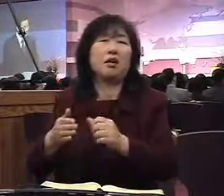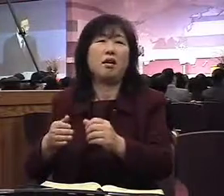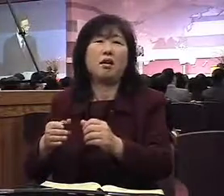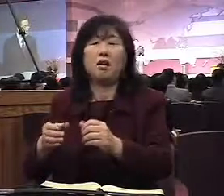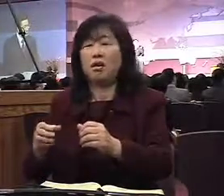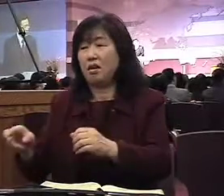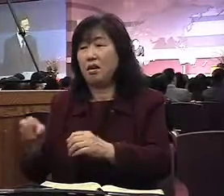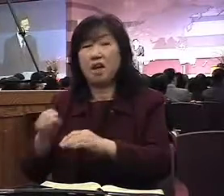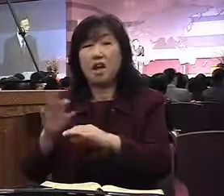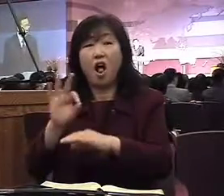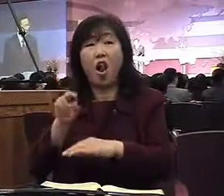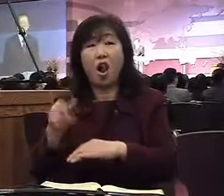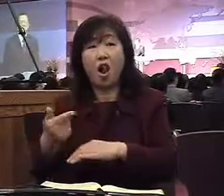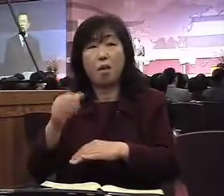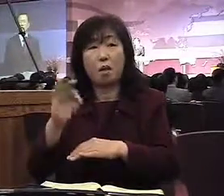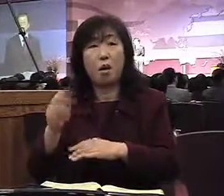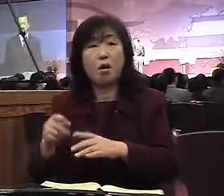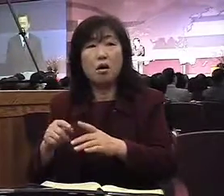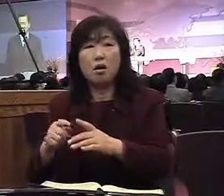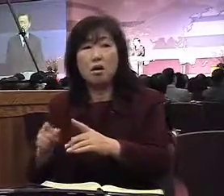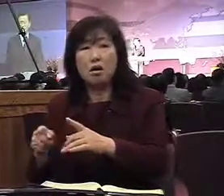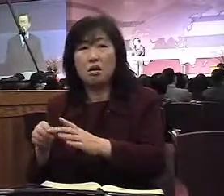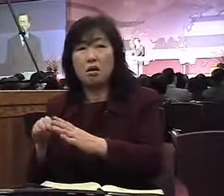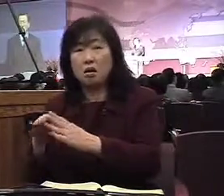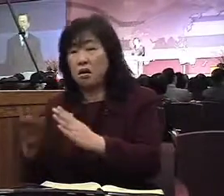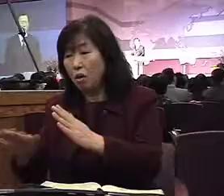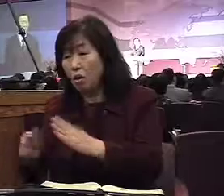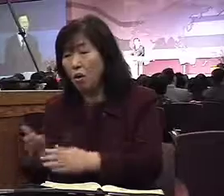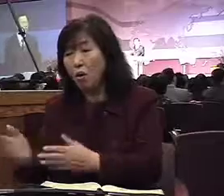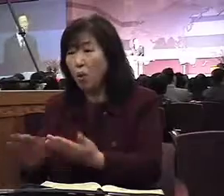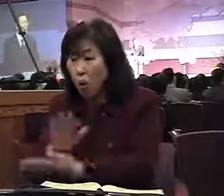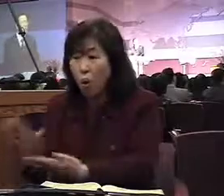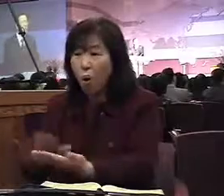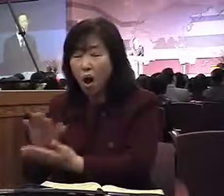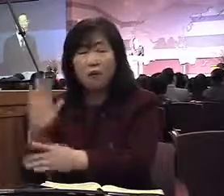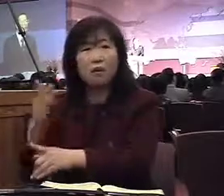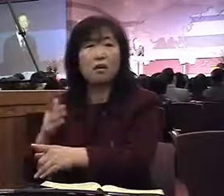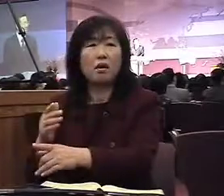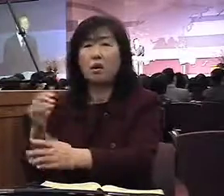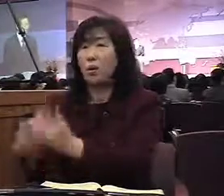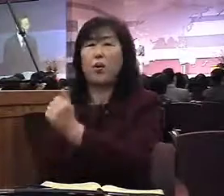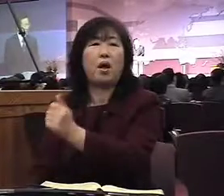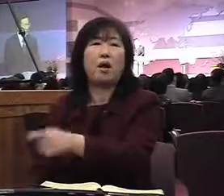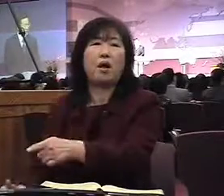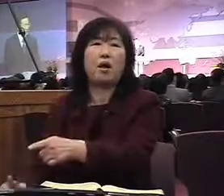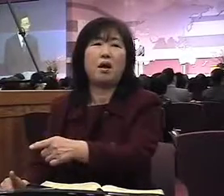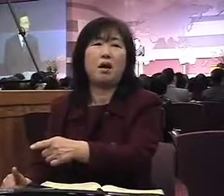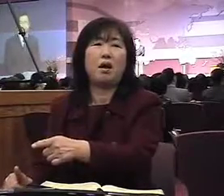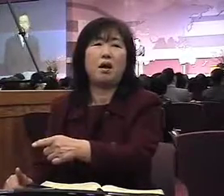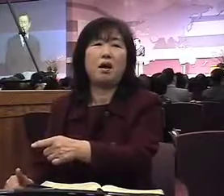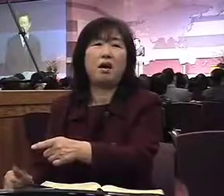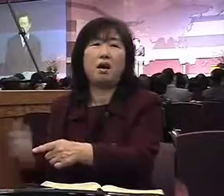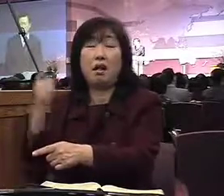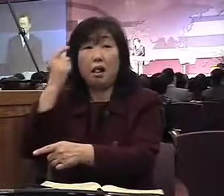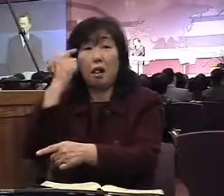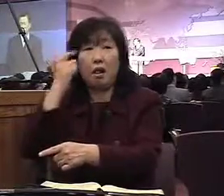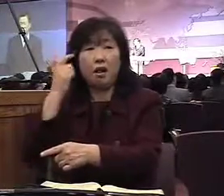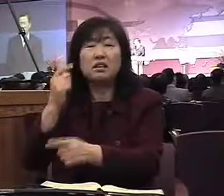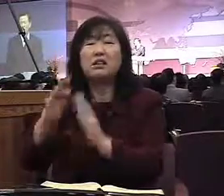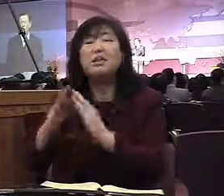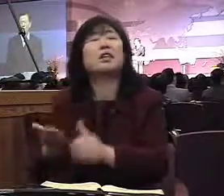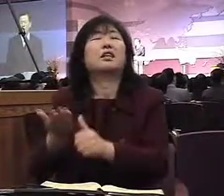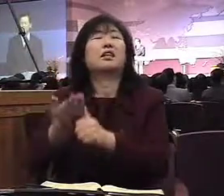오리 봤습니까? 그런 일이 있어요. 이분이 너무 놀래가지고 수의사한테 갔다. 왜 오리가 물에 빠져